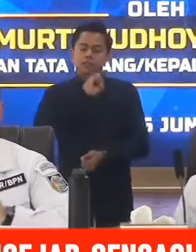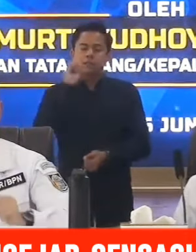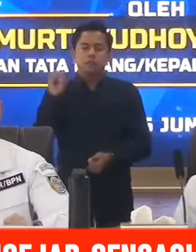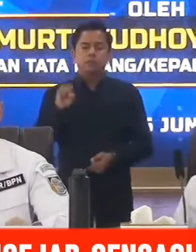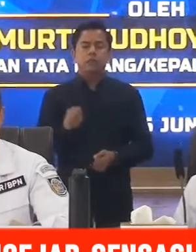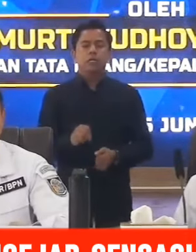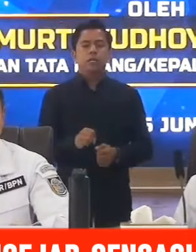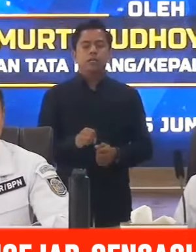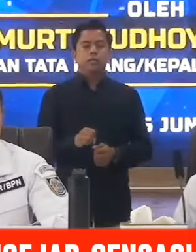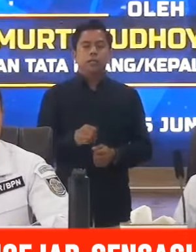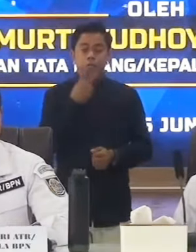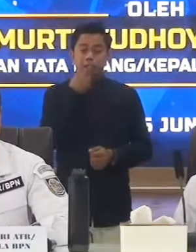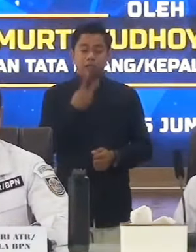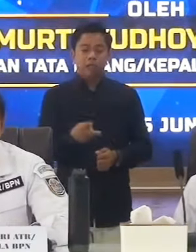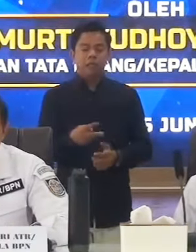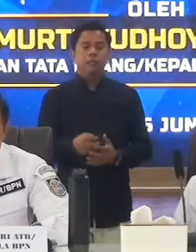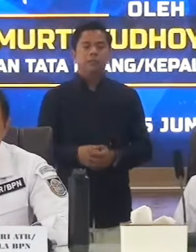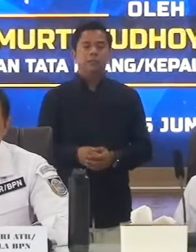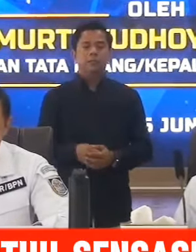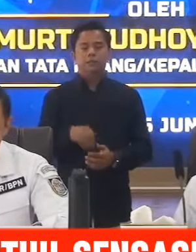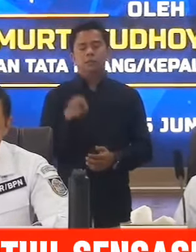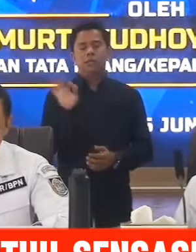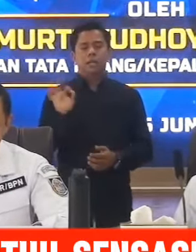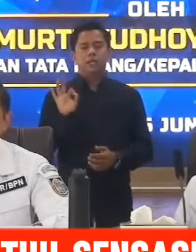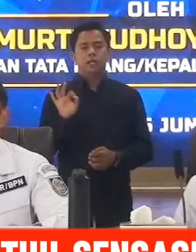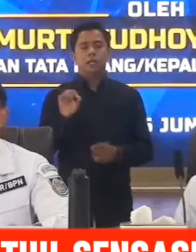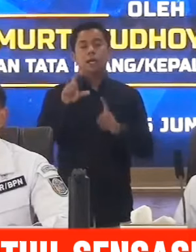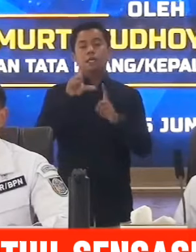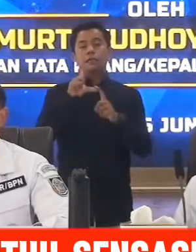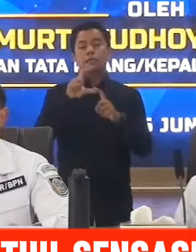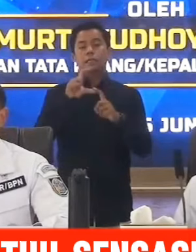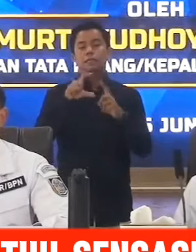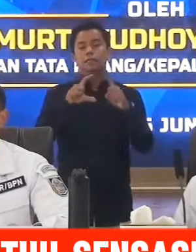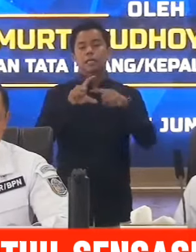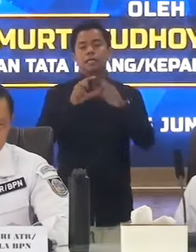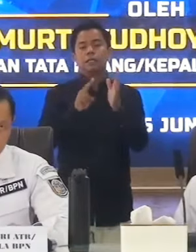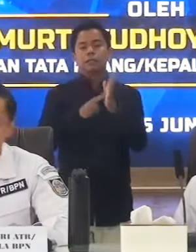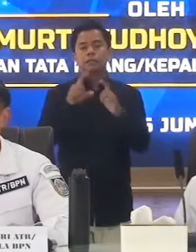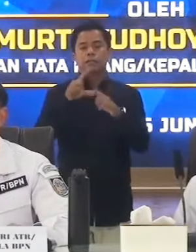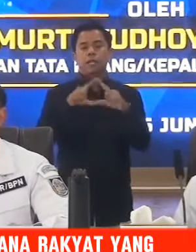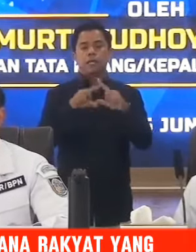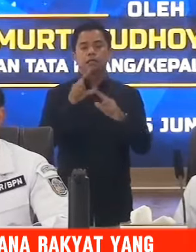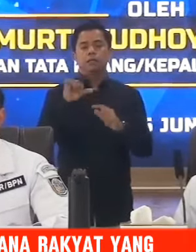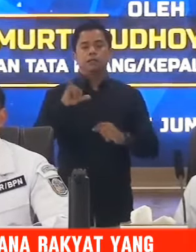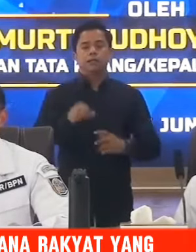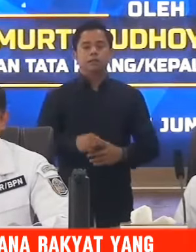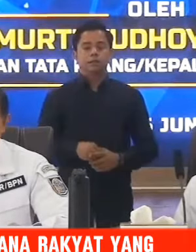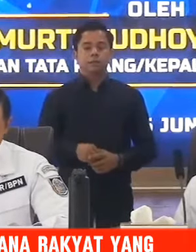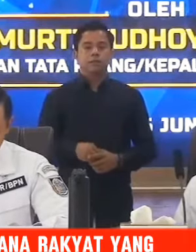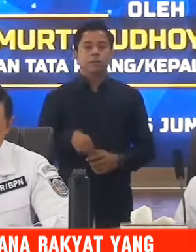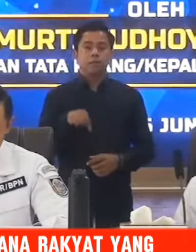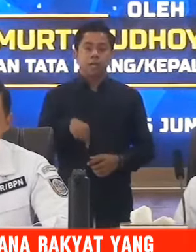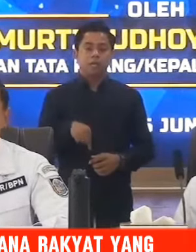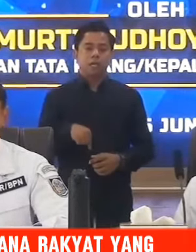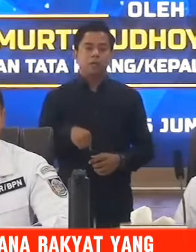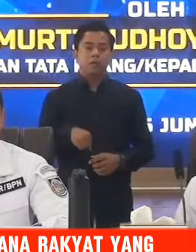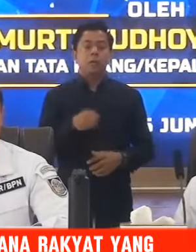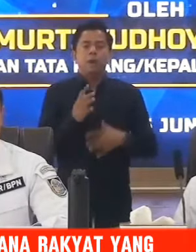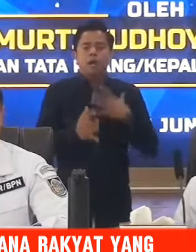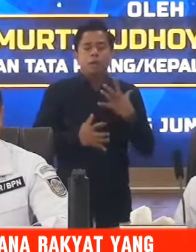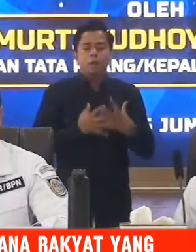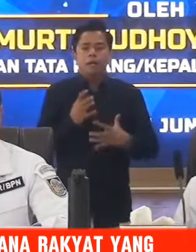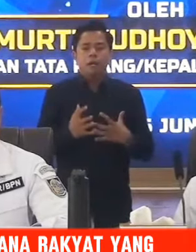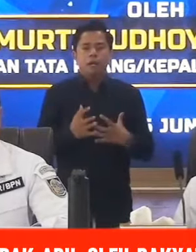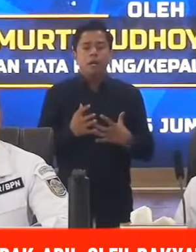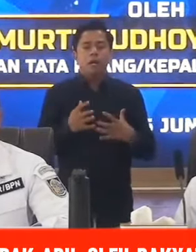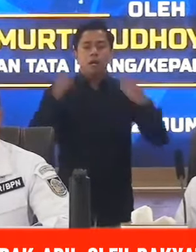bukan hanya sekedar mengejar sensasi. Karena kita tidak butuh sensasi. Yang kita butuhkan adalah bagaimana